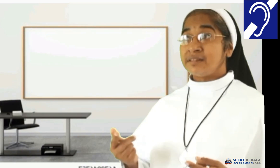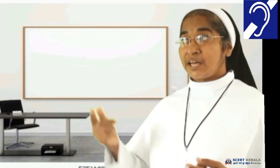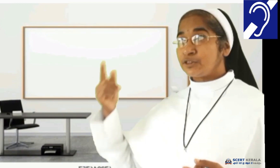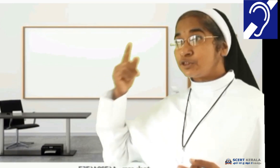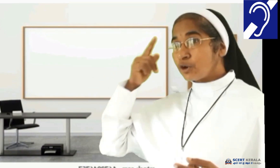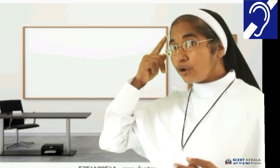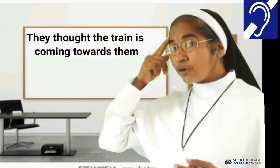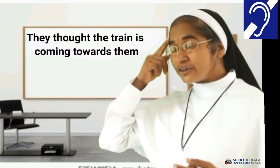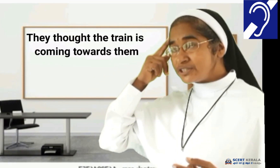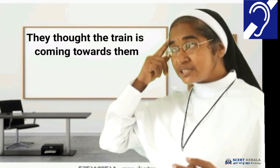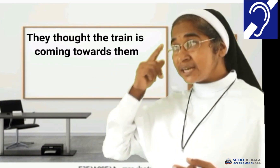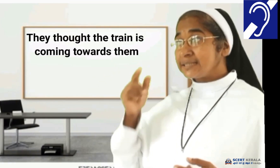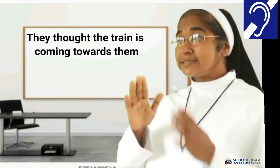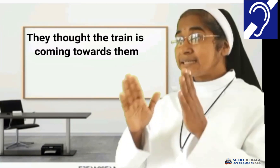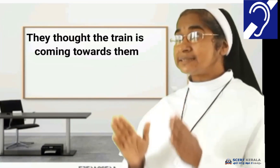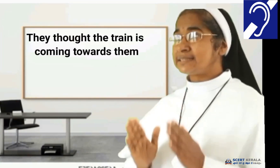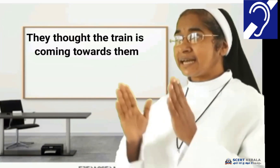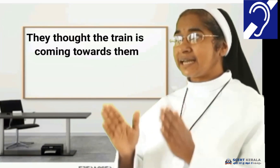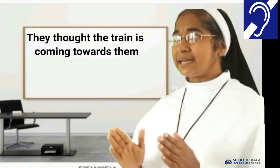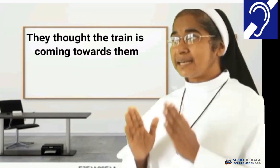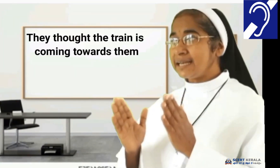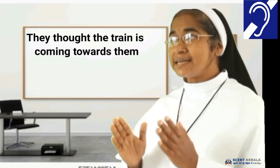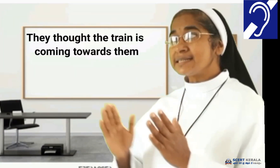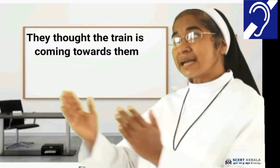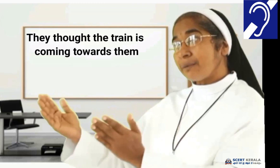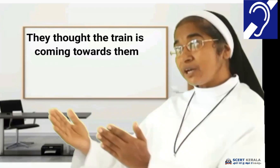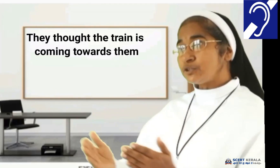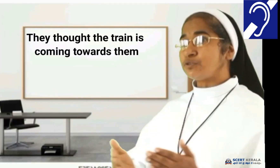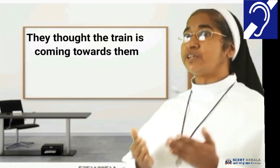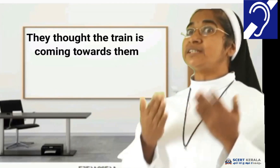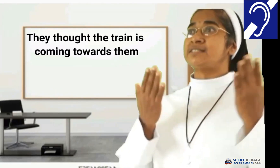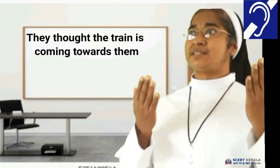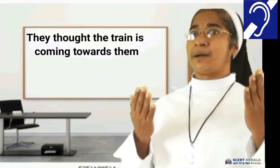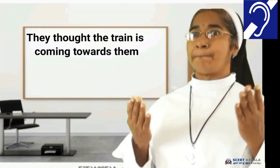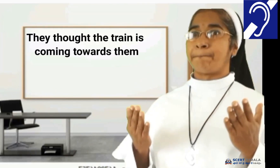They thought the train is coming towards them.